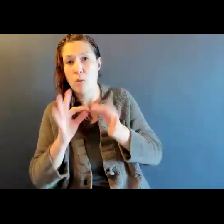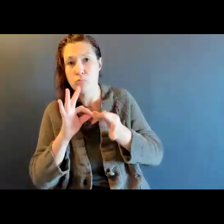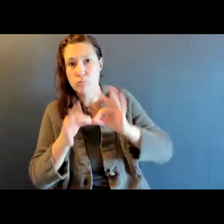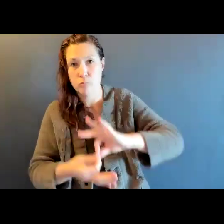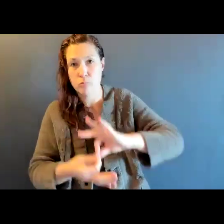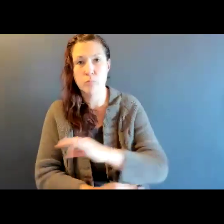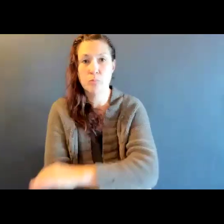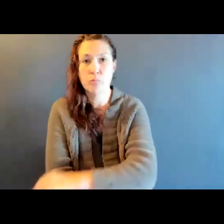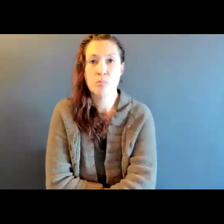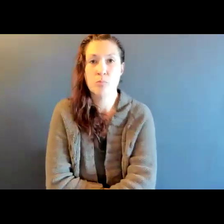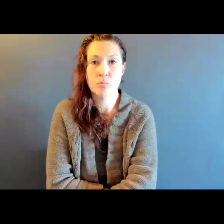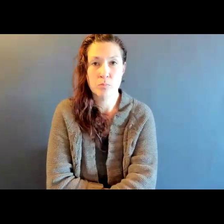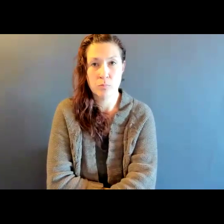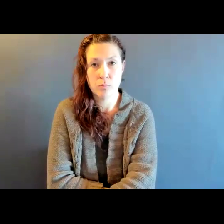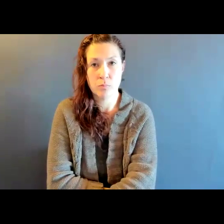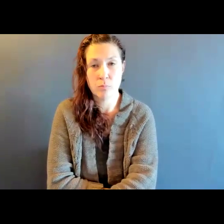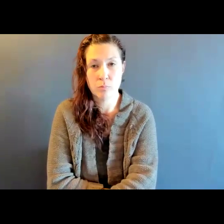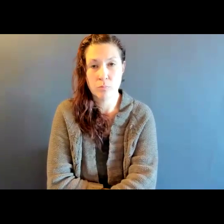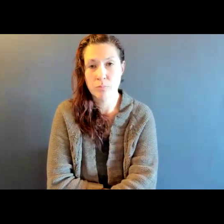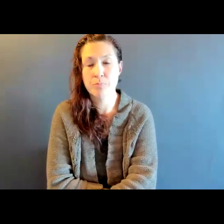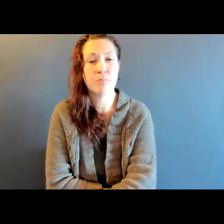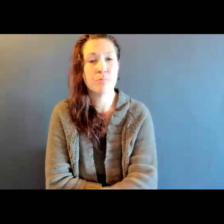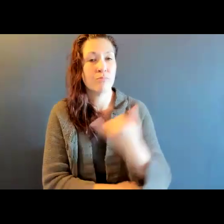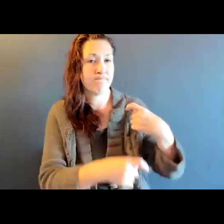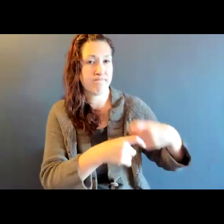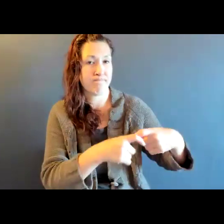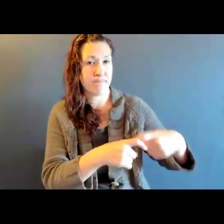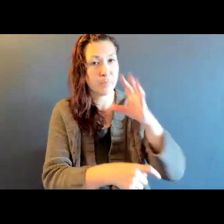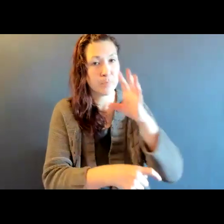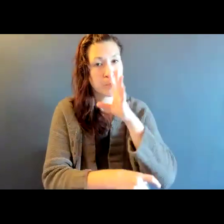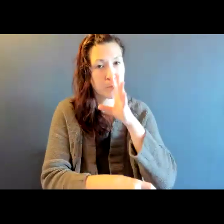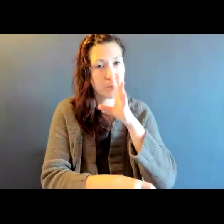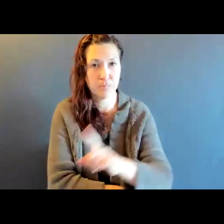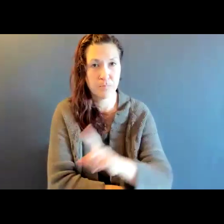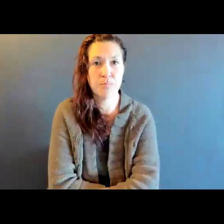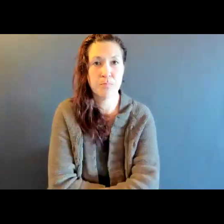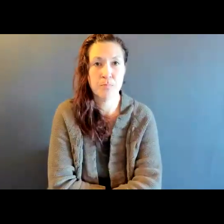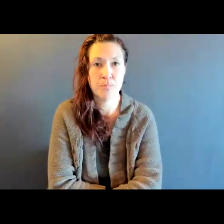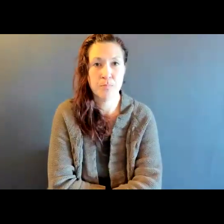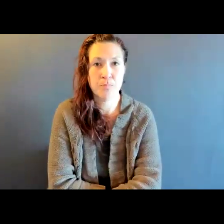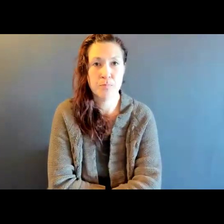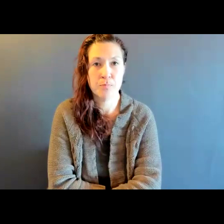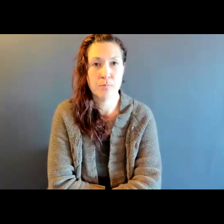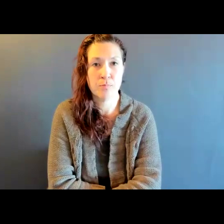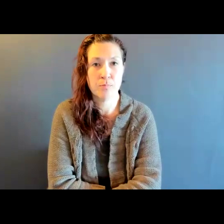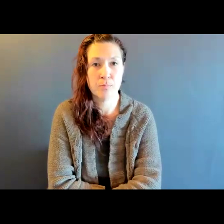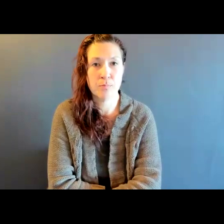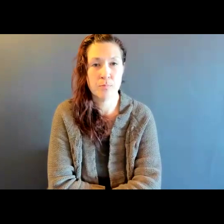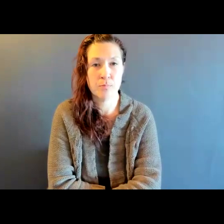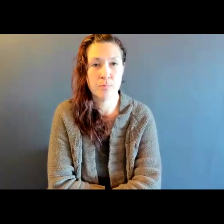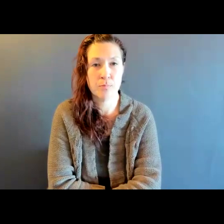Buenas noches, miembro del comité escolar. Mi nombre es Mairene Morillo. Vivo en Dorchester y trabajo